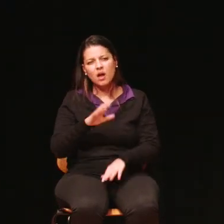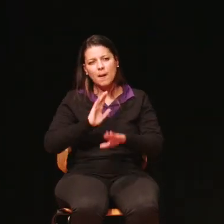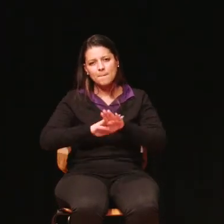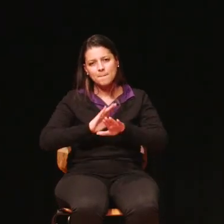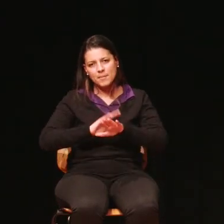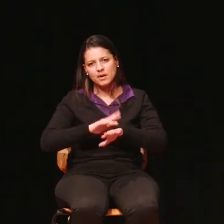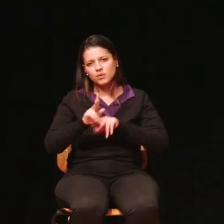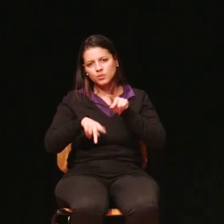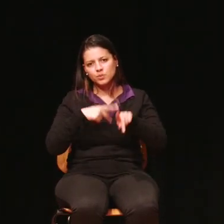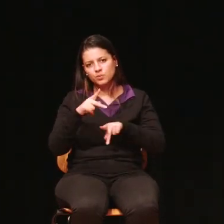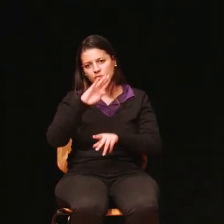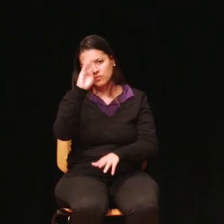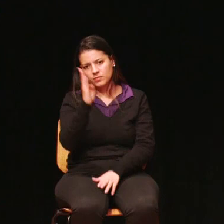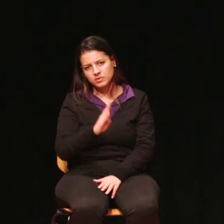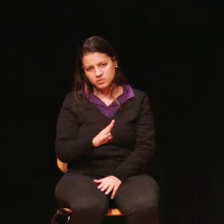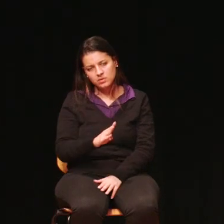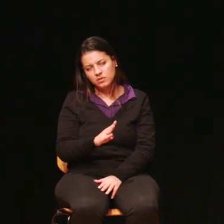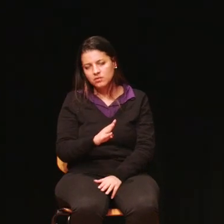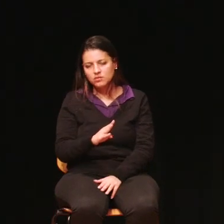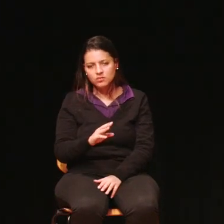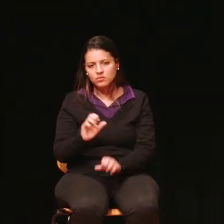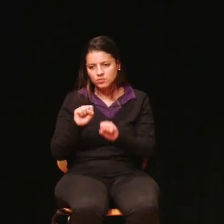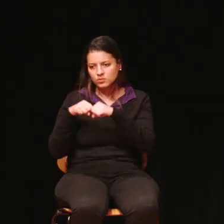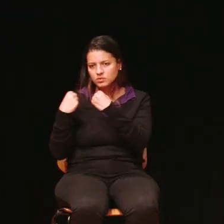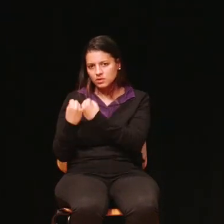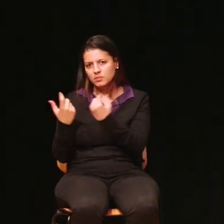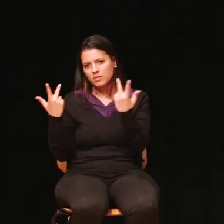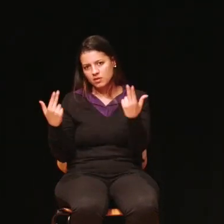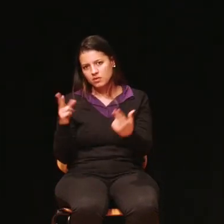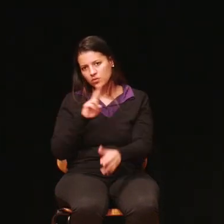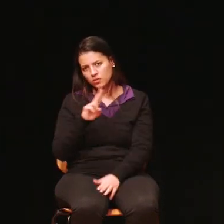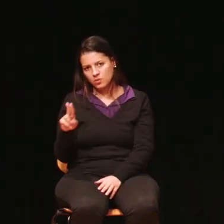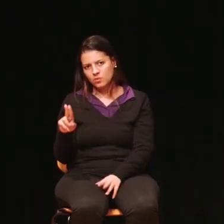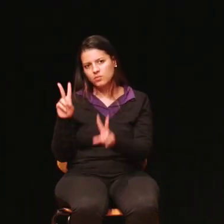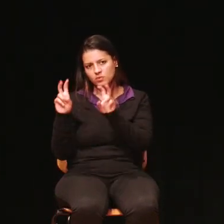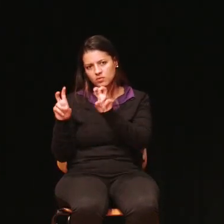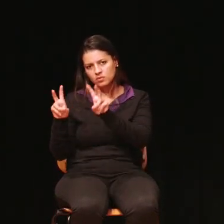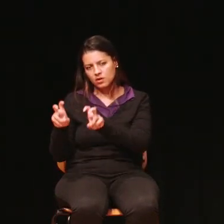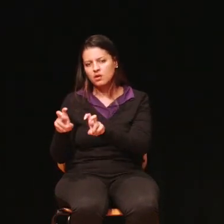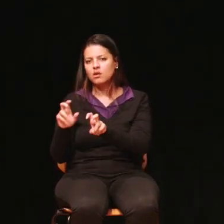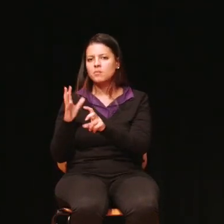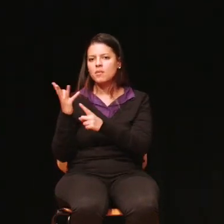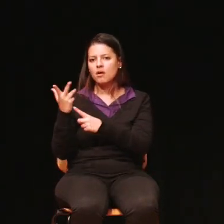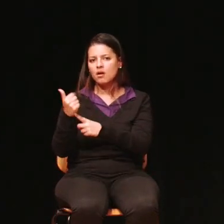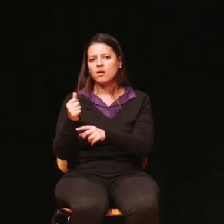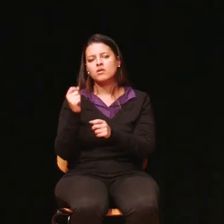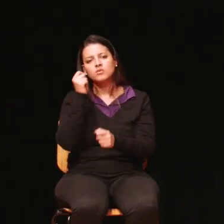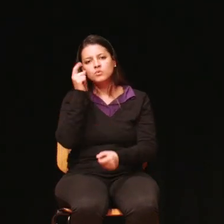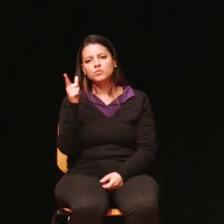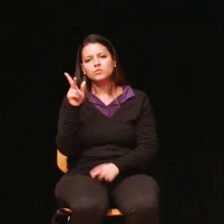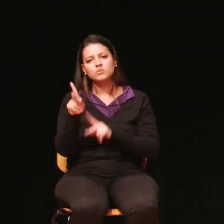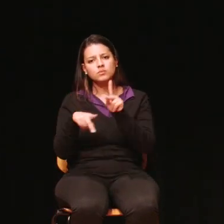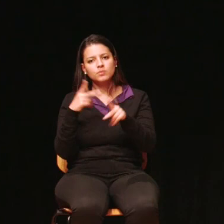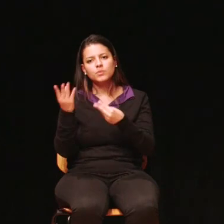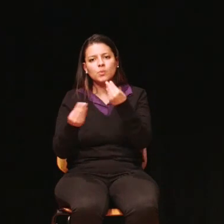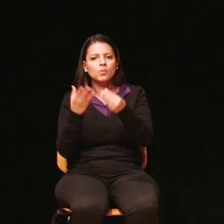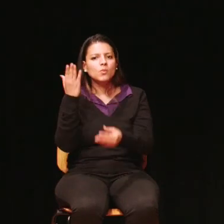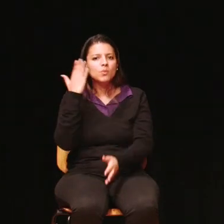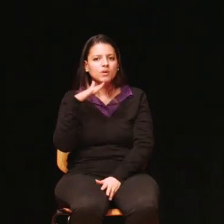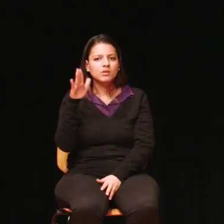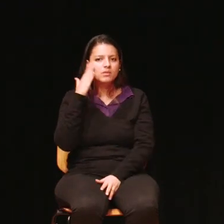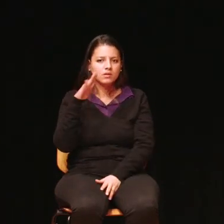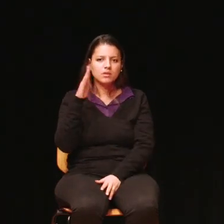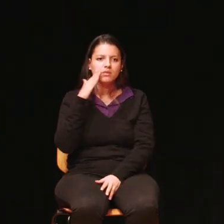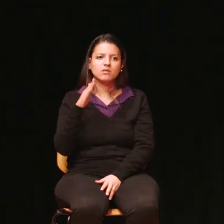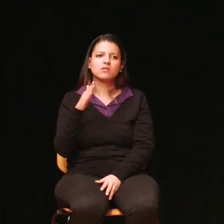Brasileiro, o seminário leva o mesmo nome, sobre arte e cultura popular e de que maneira a gente pode entender essa